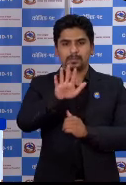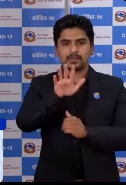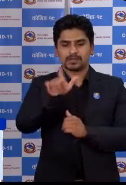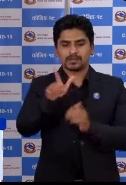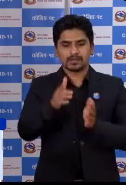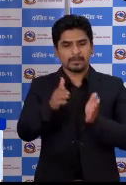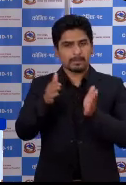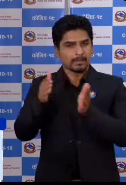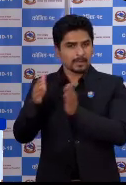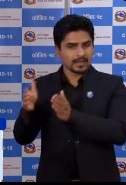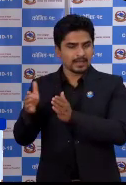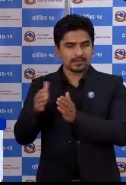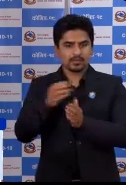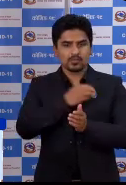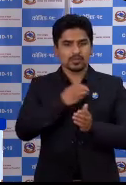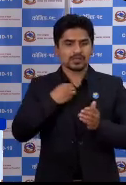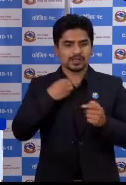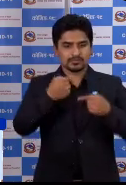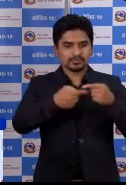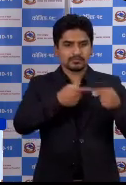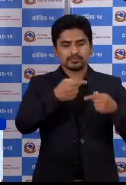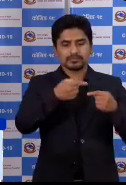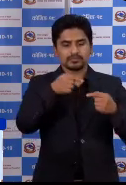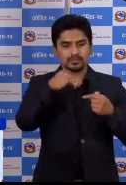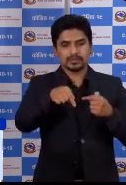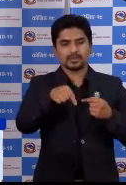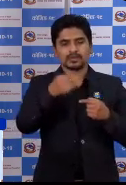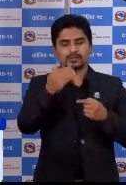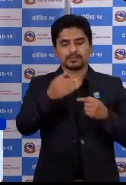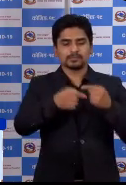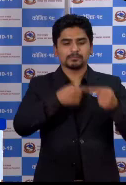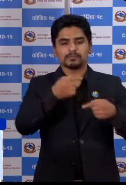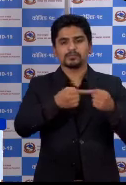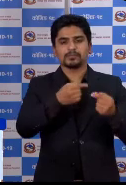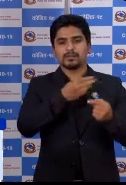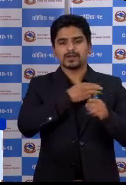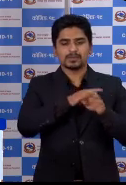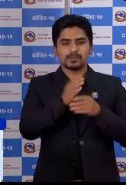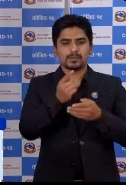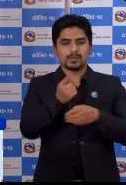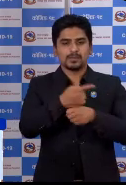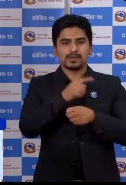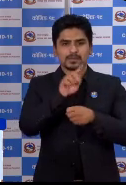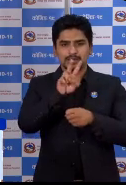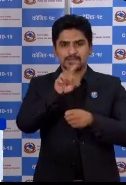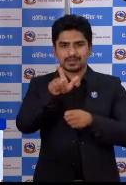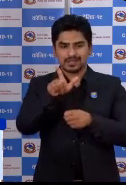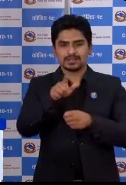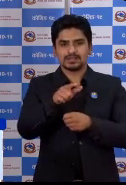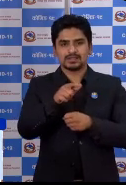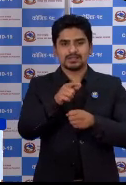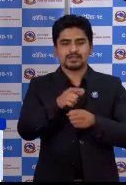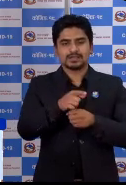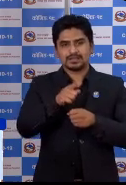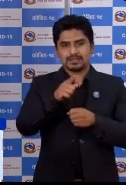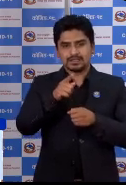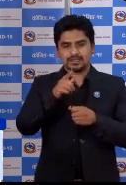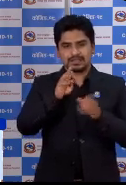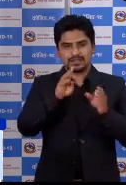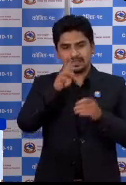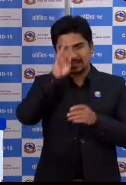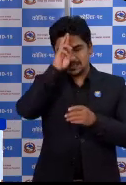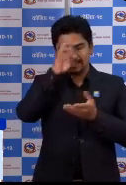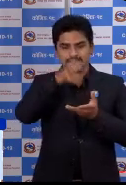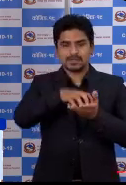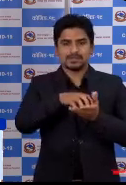57 बाहेक उपचारको क्रममा हालसम्म रहेका व्यक्तिहरू वीरगन्जमा 27, राजविराजमा 1,